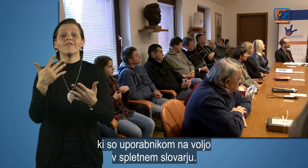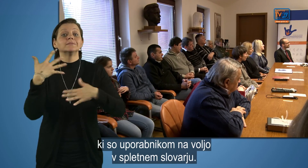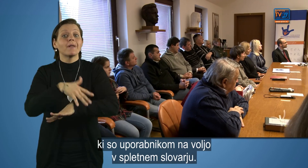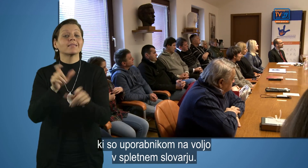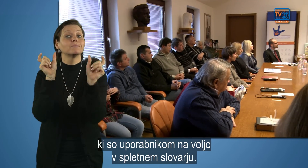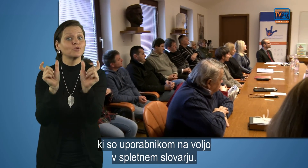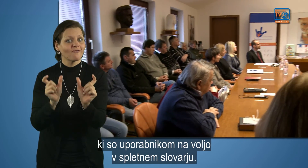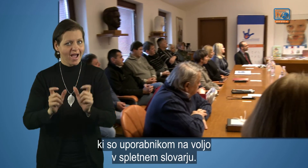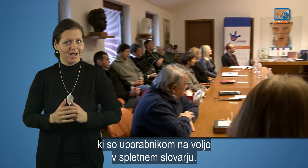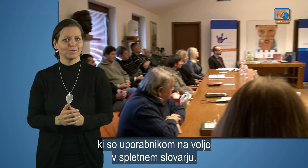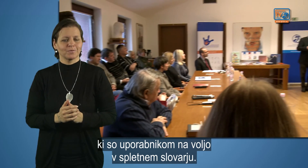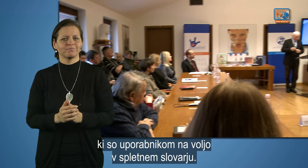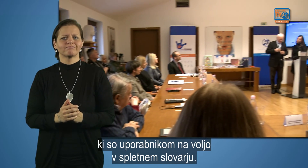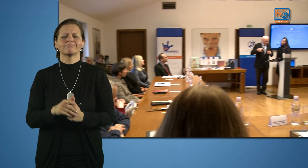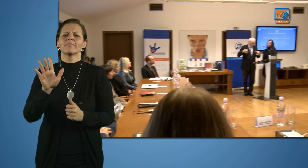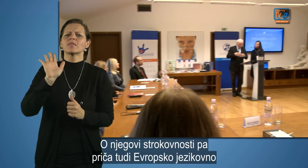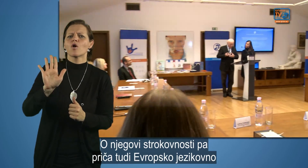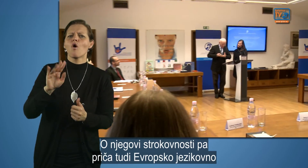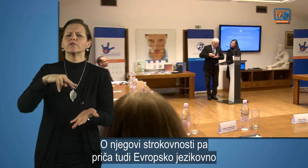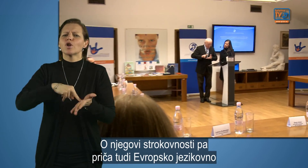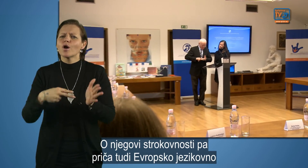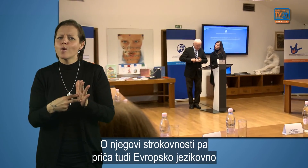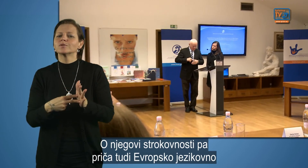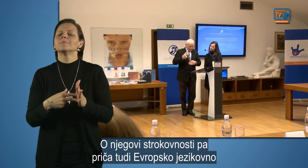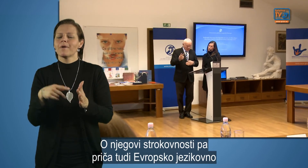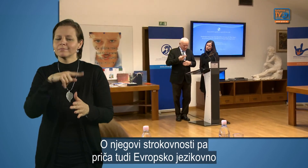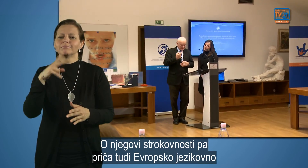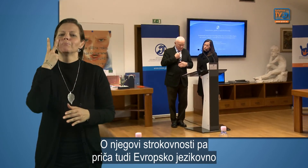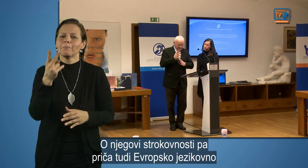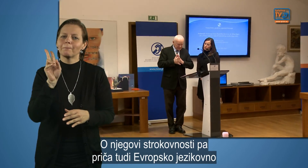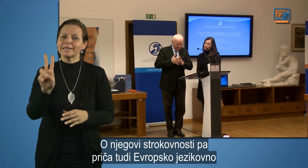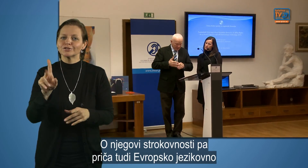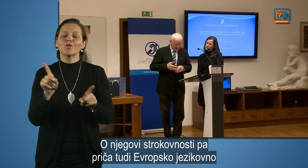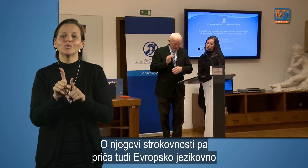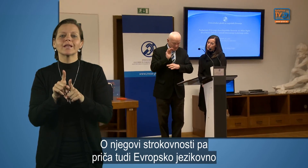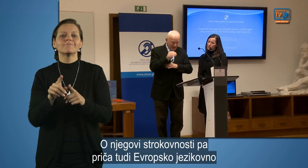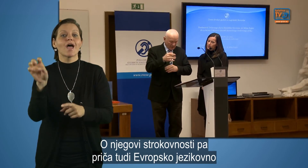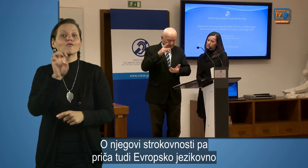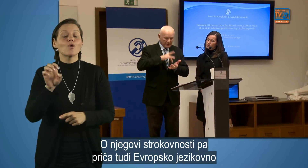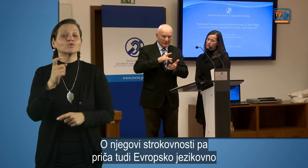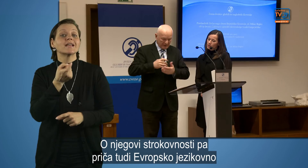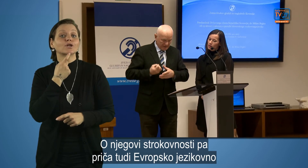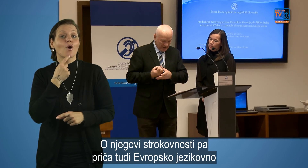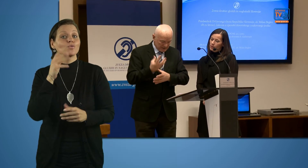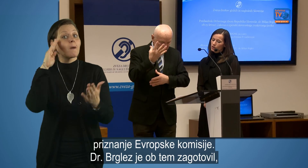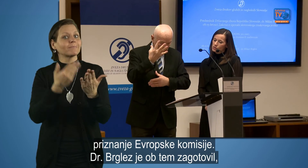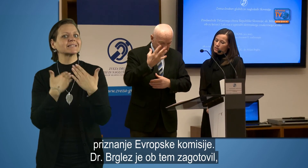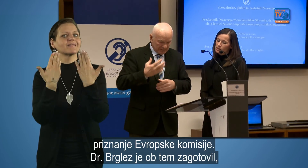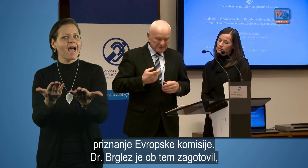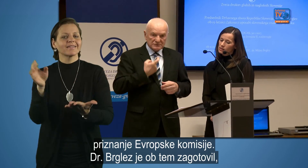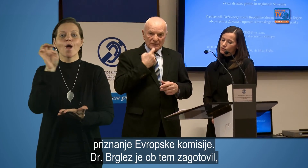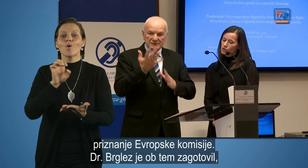v spletnem slovarju. O njegovi strokovnosti pa priča tudi evropsko jezikovno priznanje